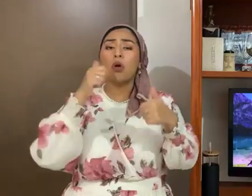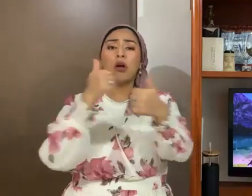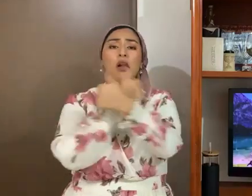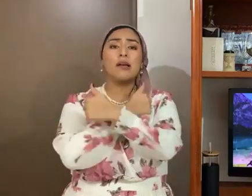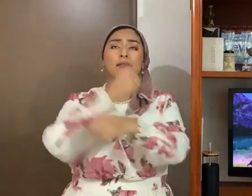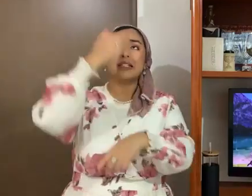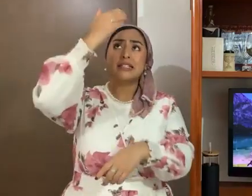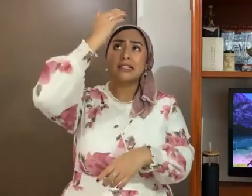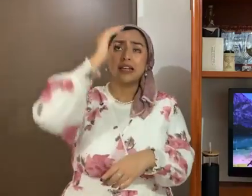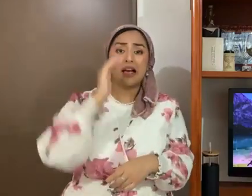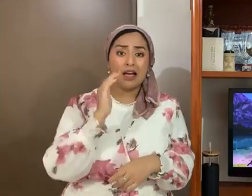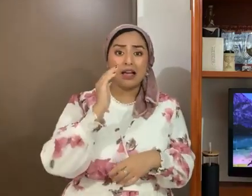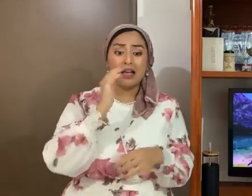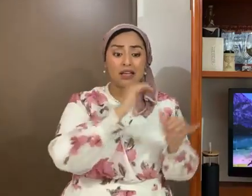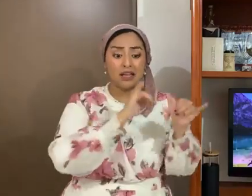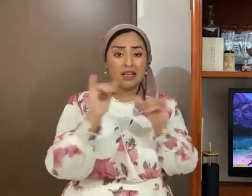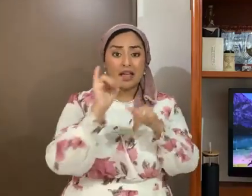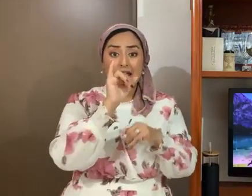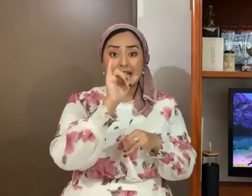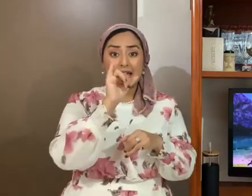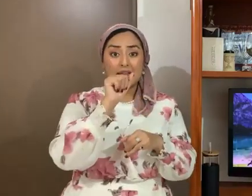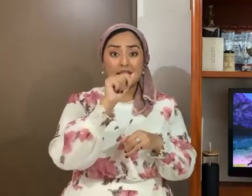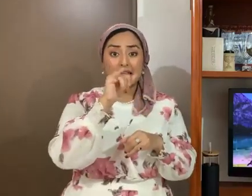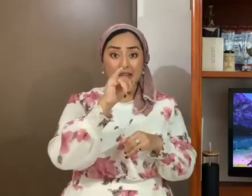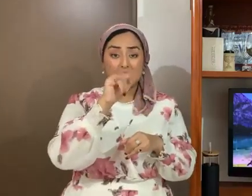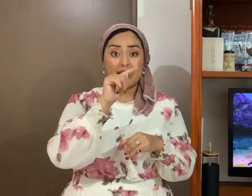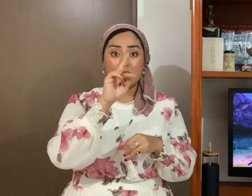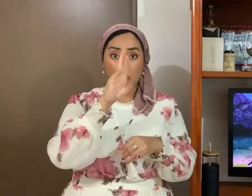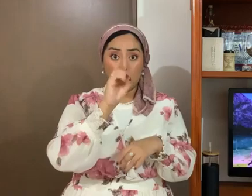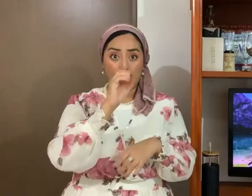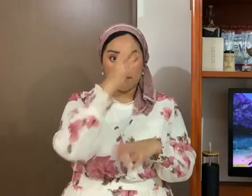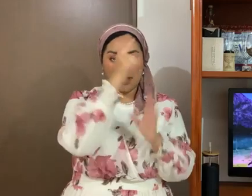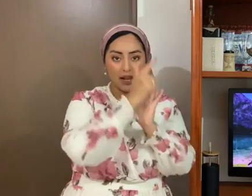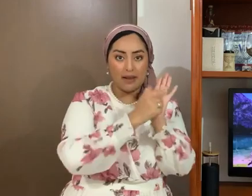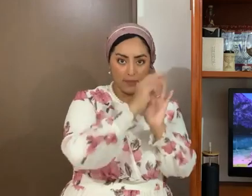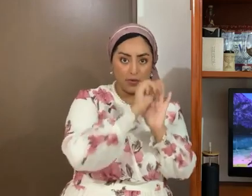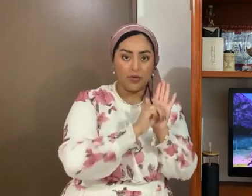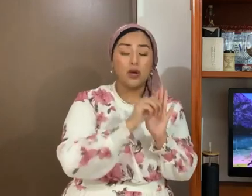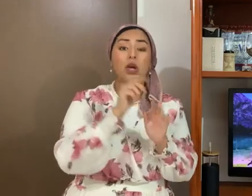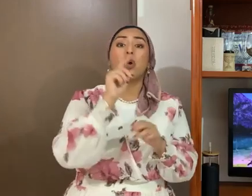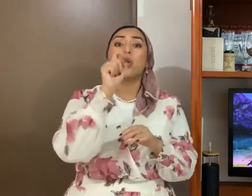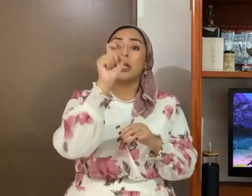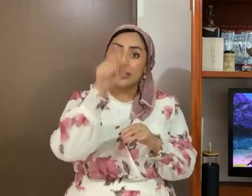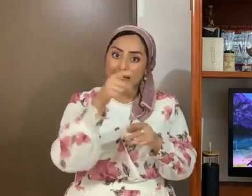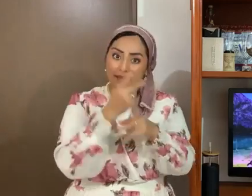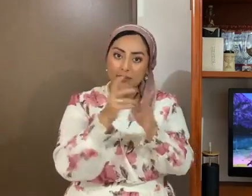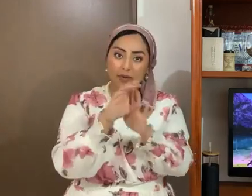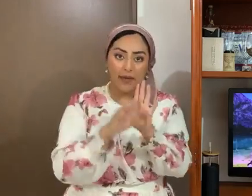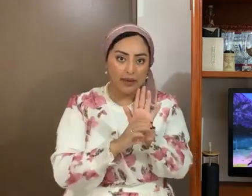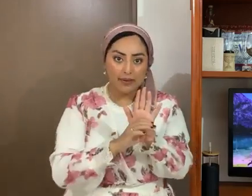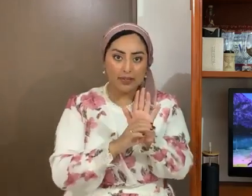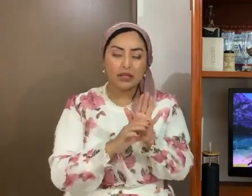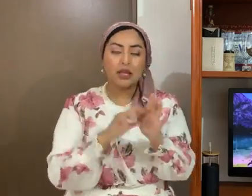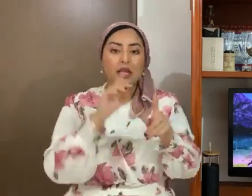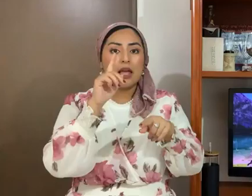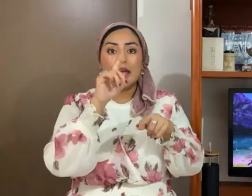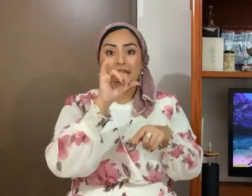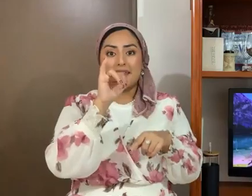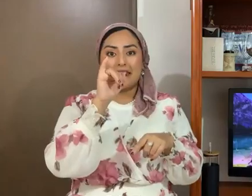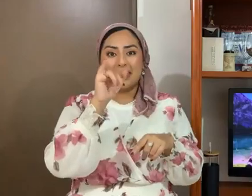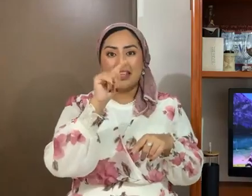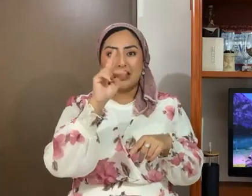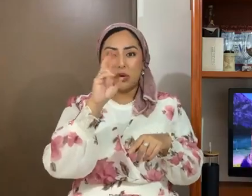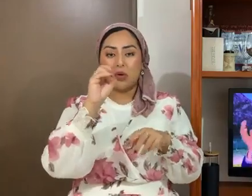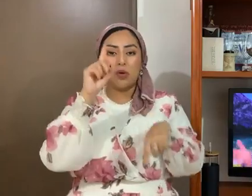al Todopoderoso, como lo hizo Yetro, el suegro de Moisés, debe de guardar los mandamientos. No podía